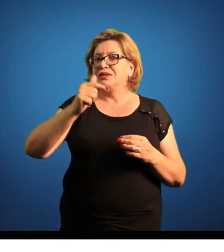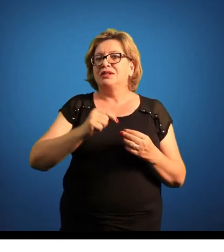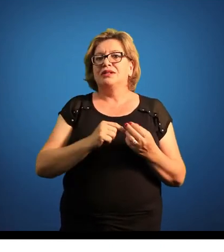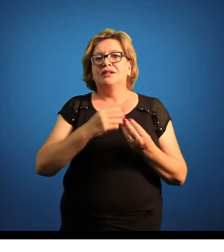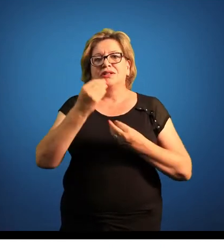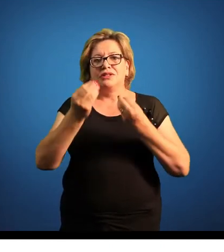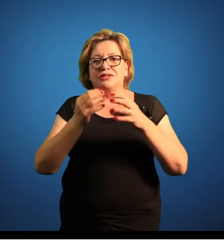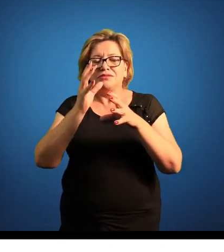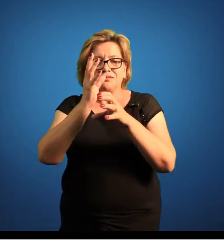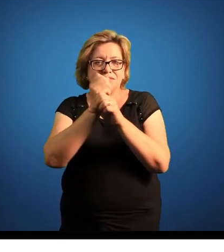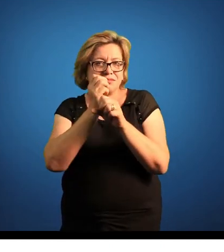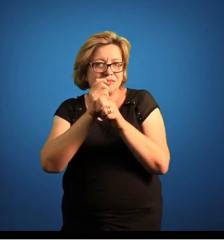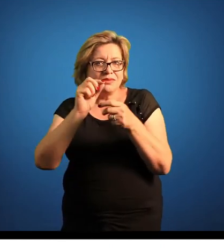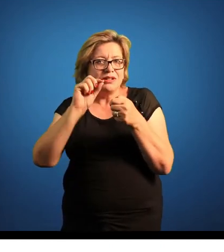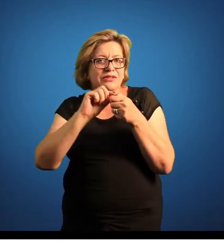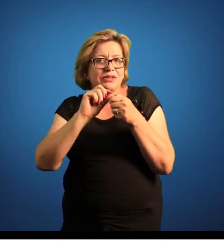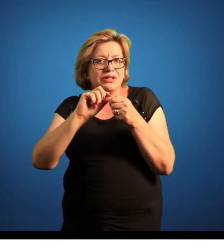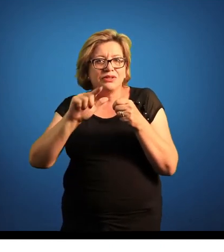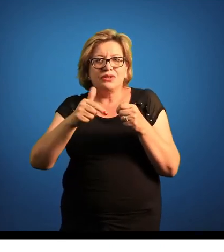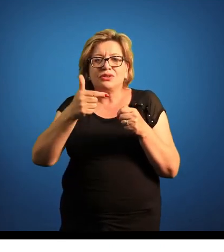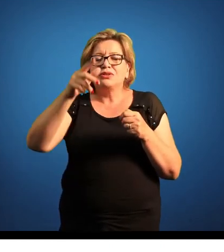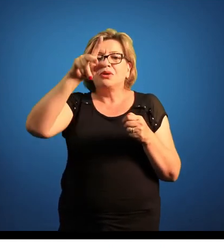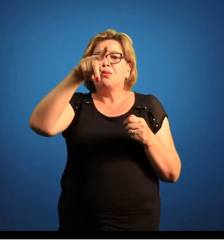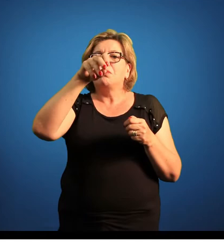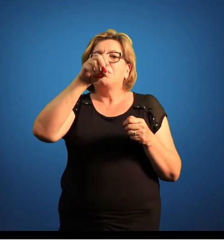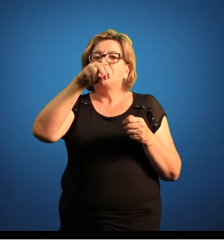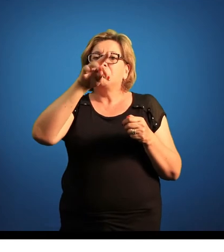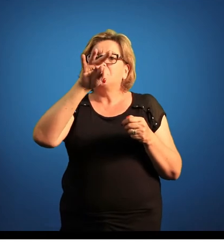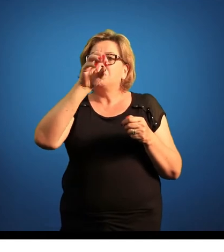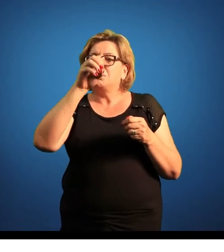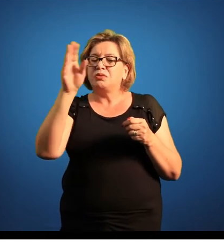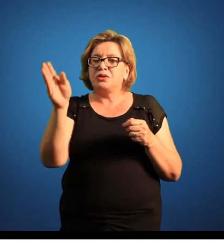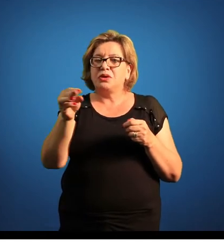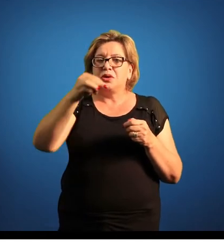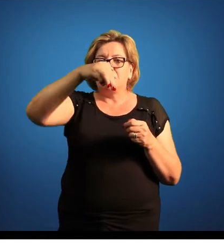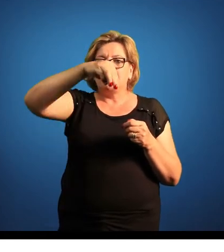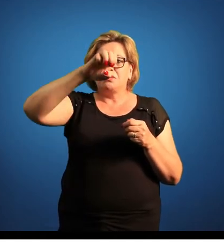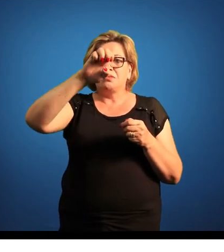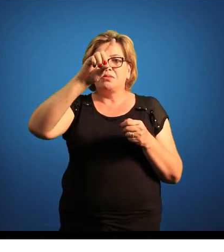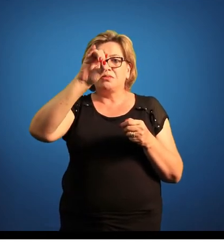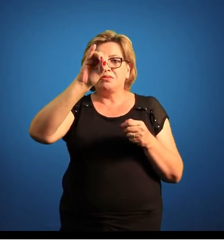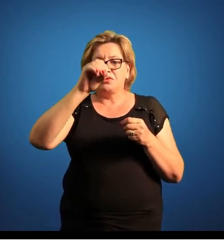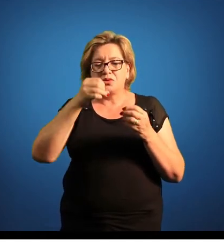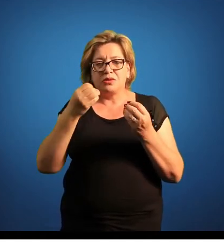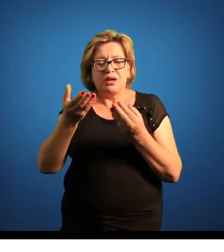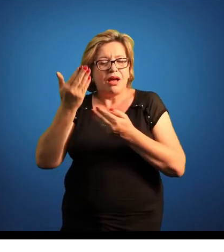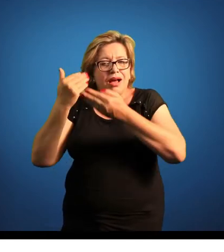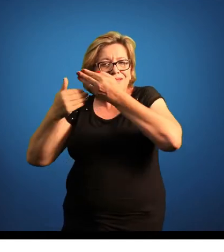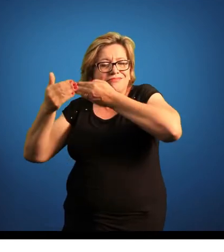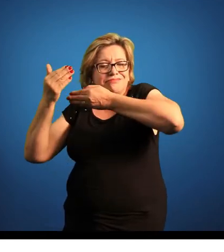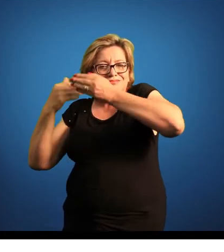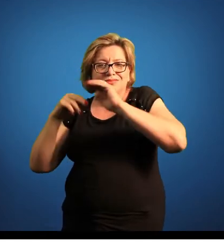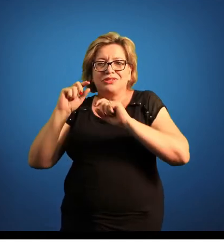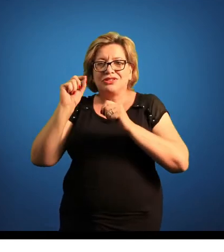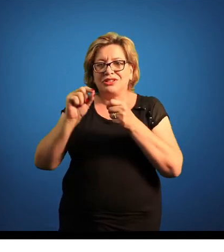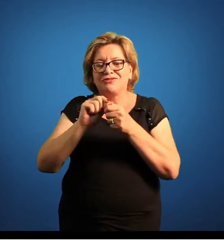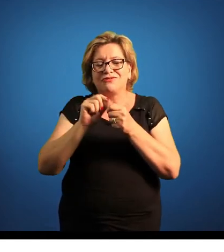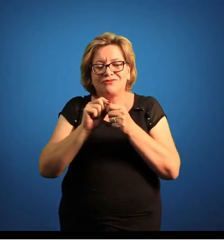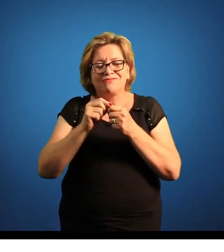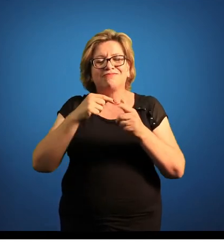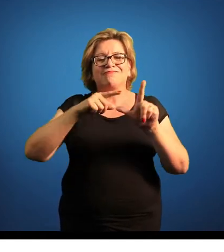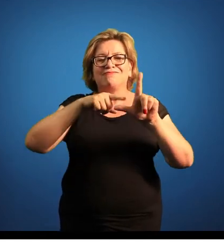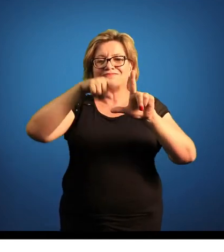já calculou em outro momento ponto médio, que a gente já calculou lá, né, quando construiu as distribuições de probabilidade